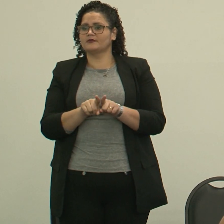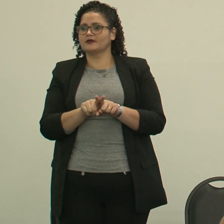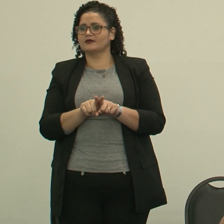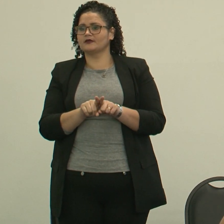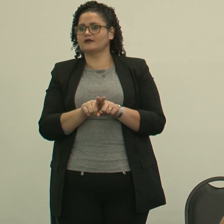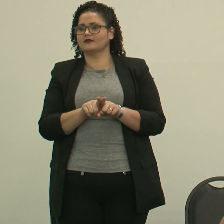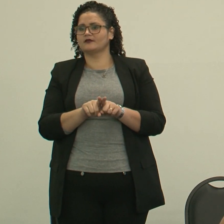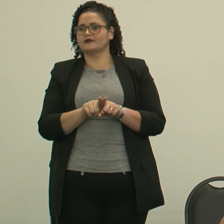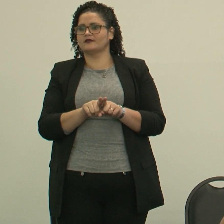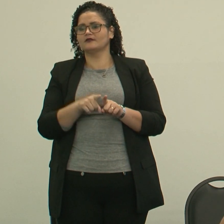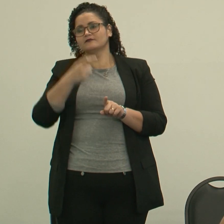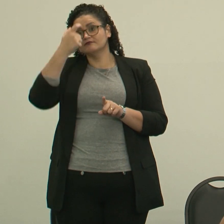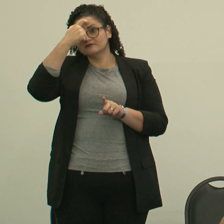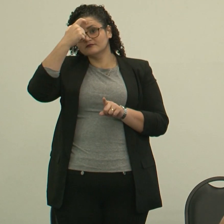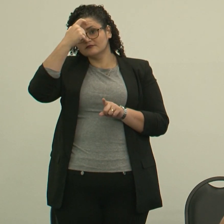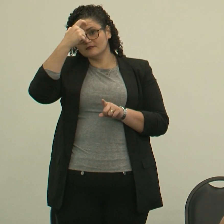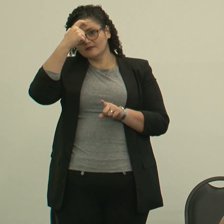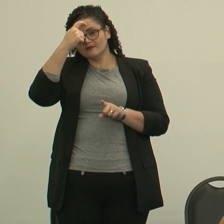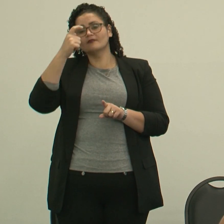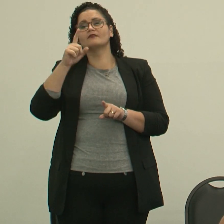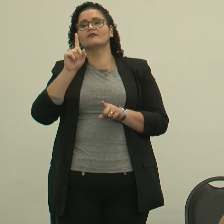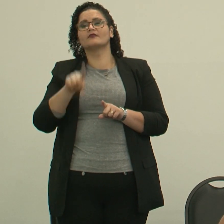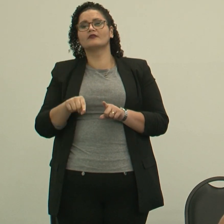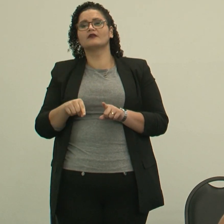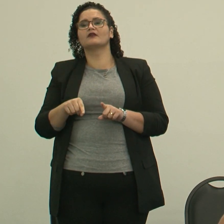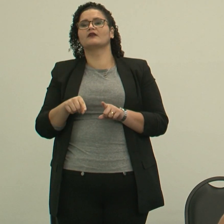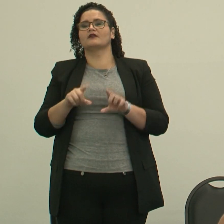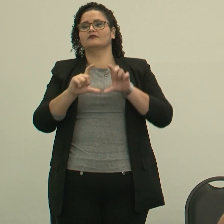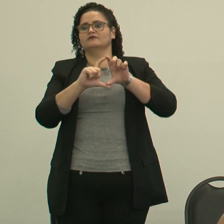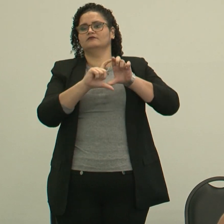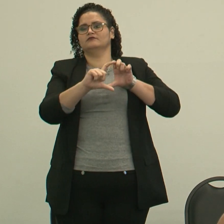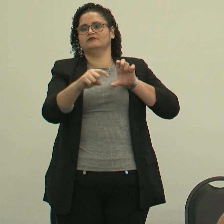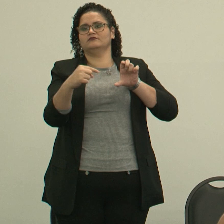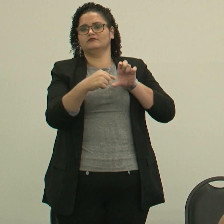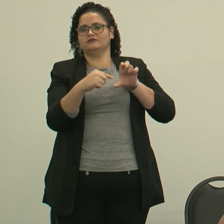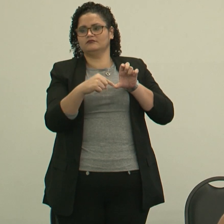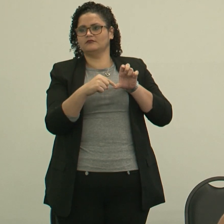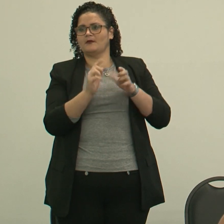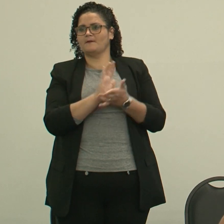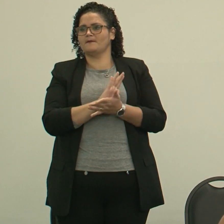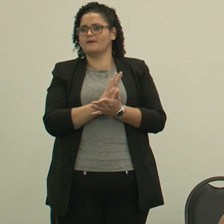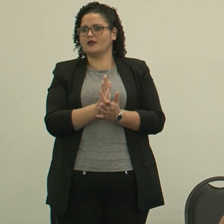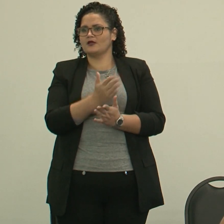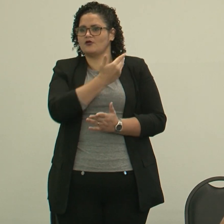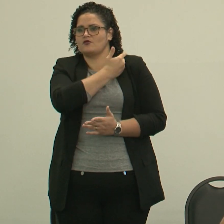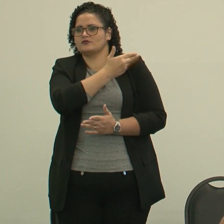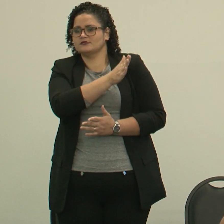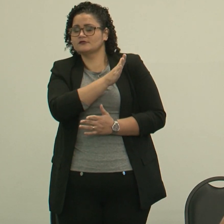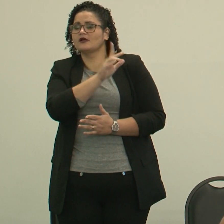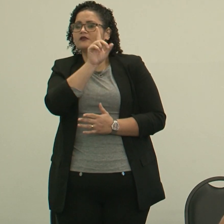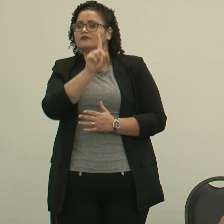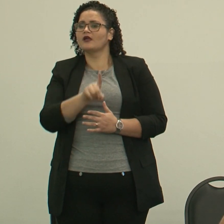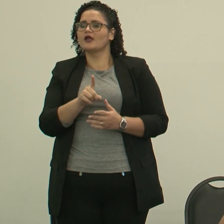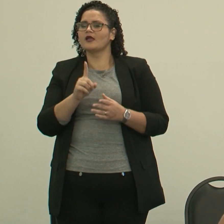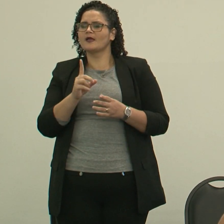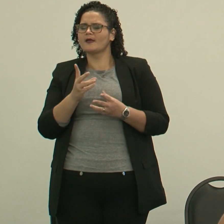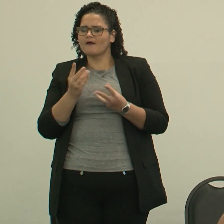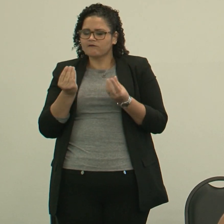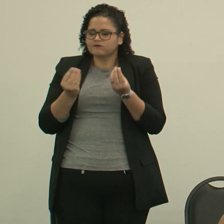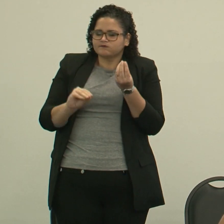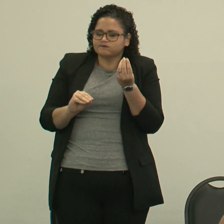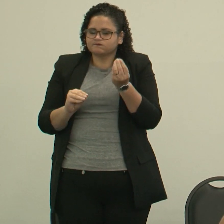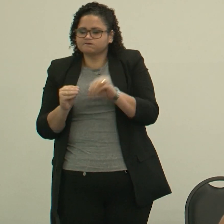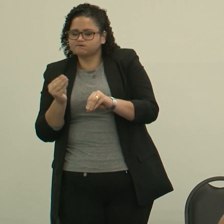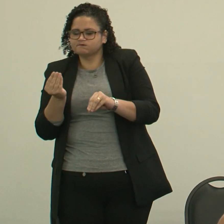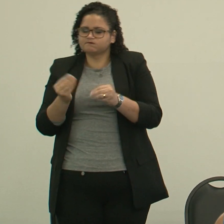uma outra conscientização em relação a essa tirinha que é permeada por preconceitos, e aí seria uma reformulação da tirinha